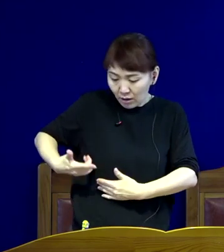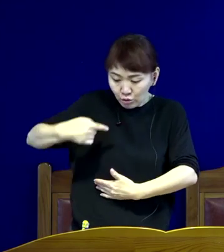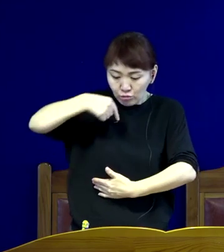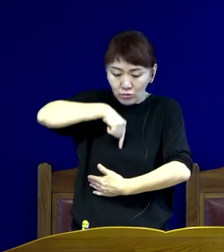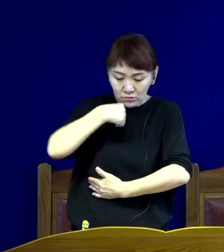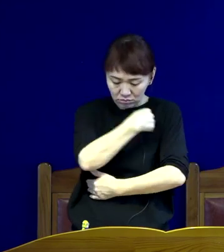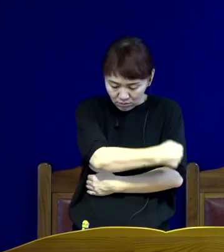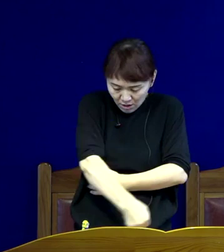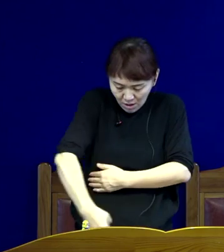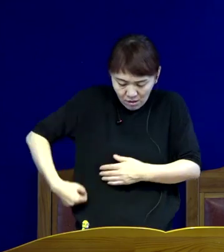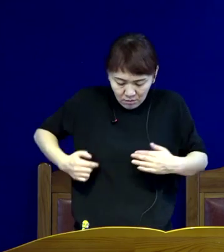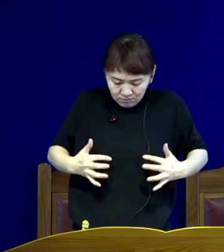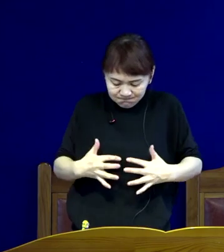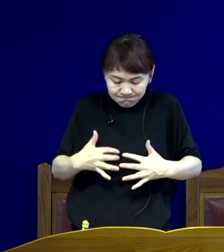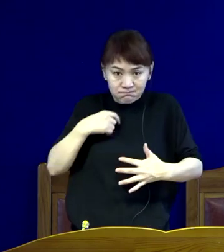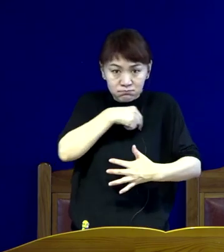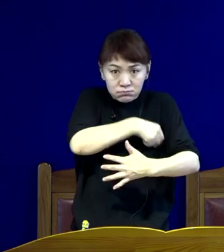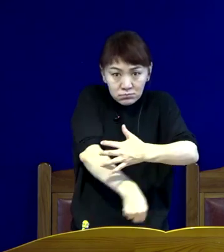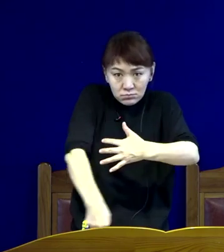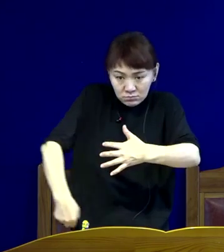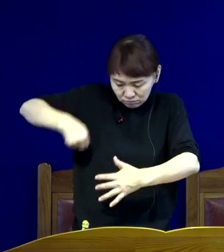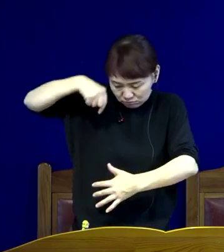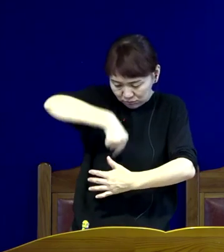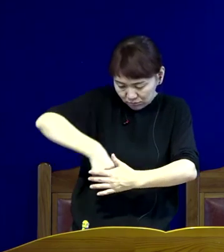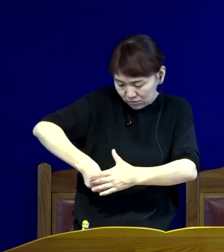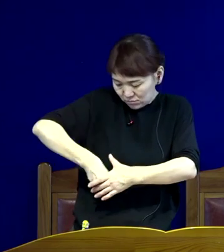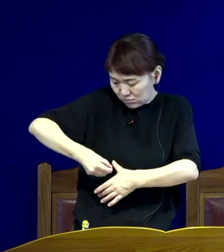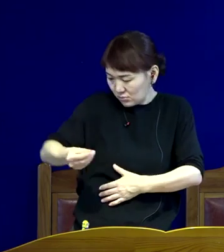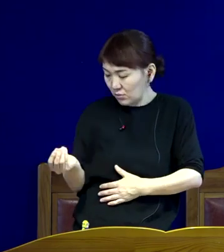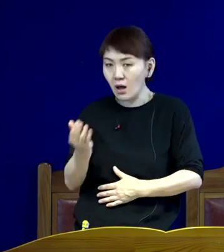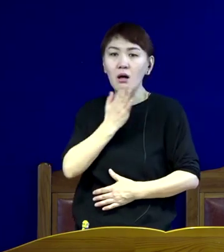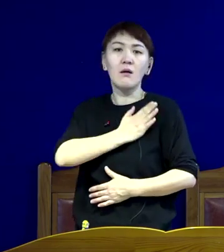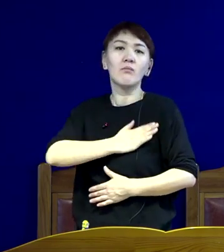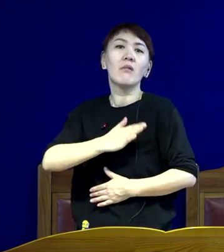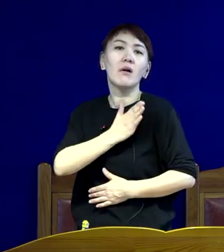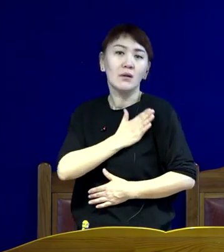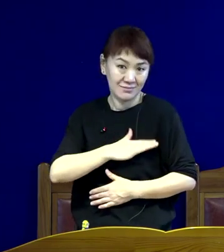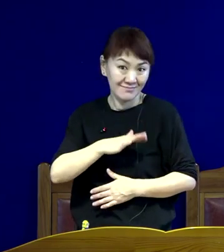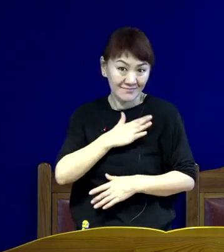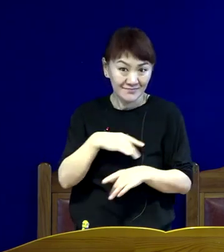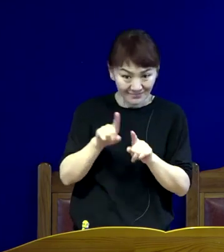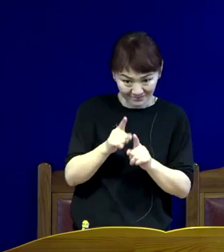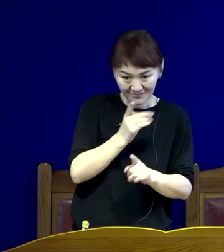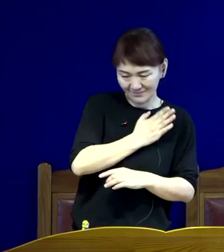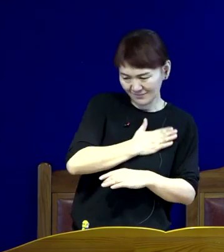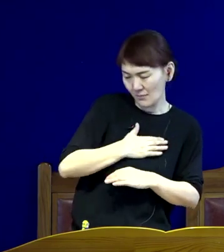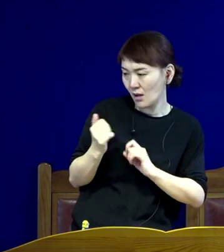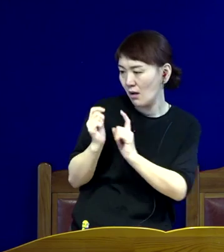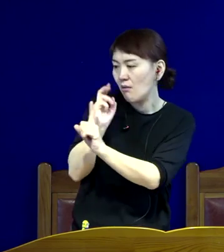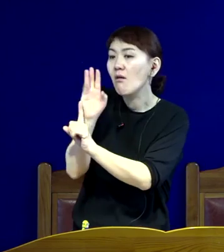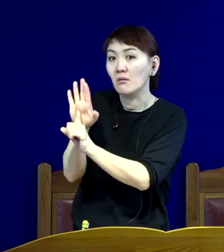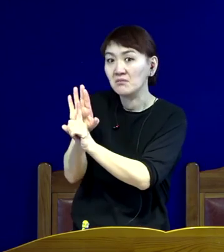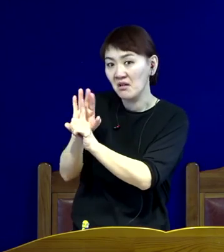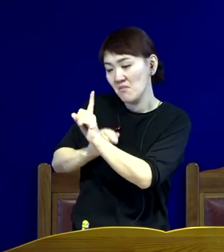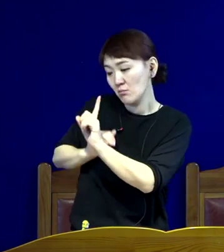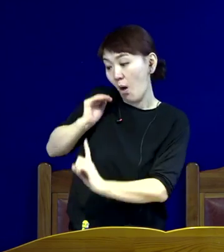Хайрын хос гэдэг нь яг адилхан байр суурьтай гэдгийг хэлж байна. Байр суурь иргэний хараалын дээр доор өөр гэсэн утгатай